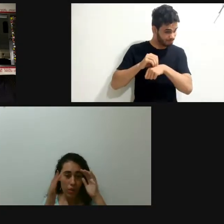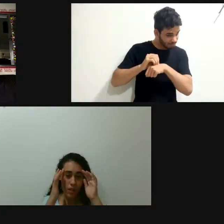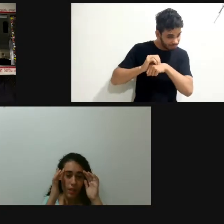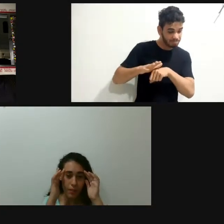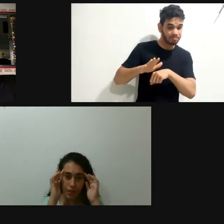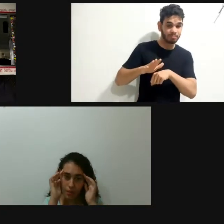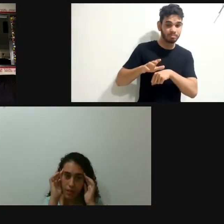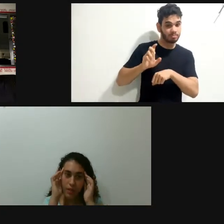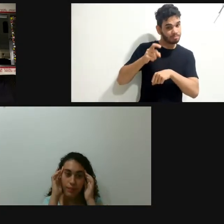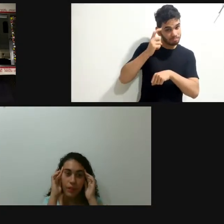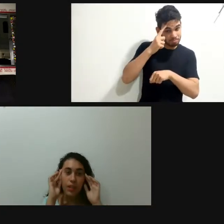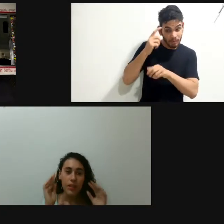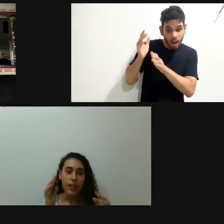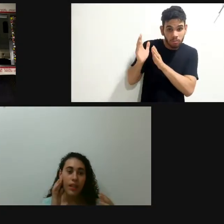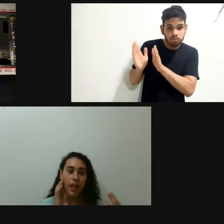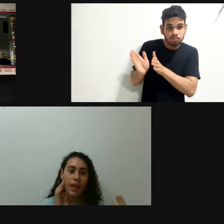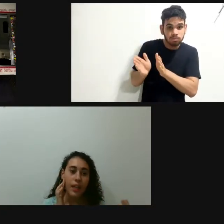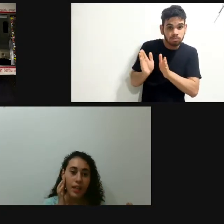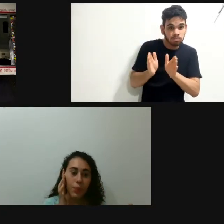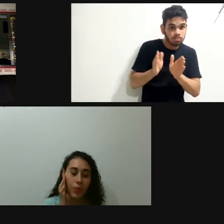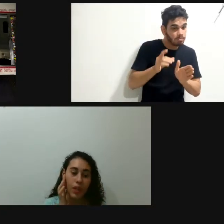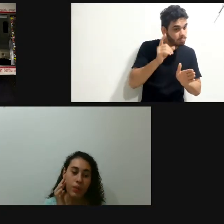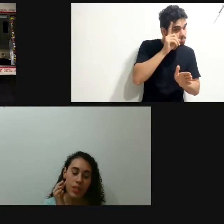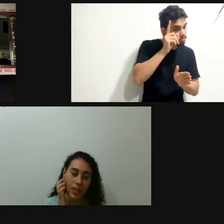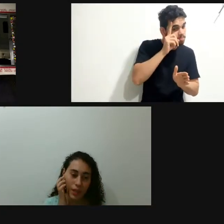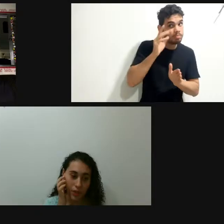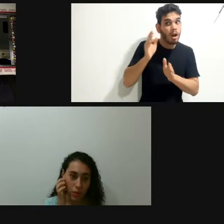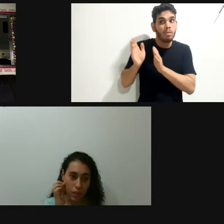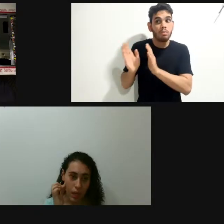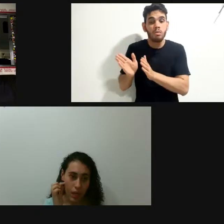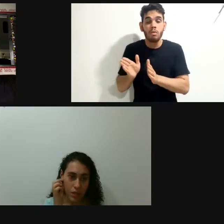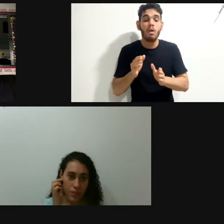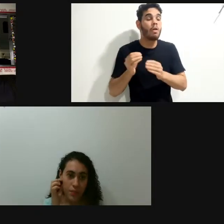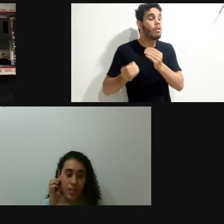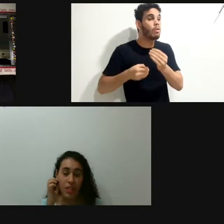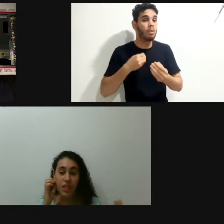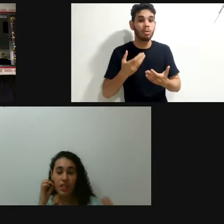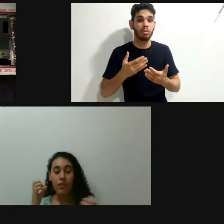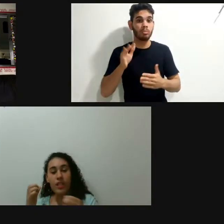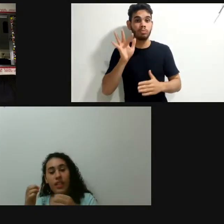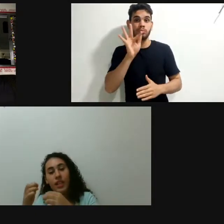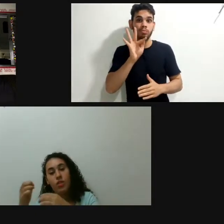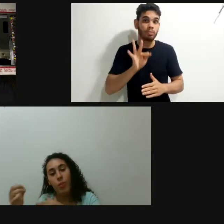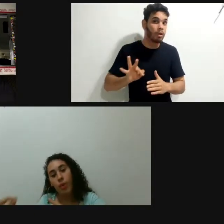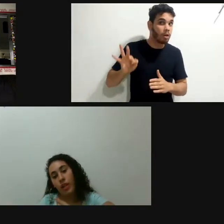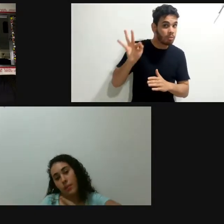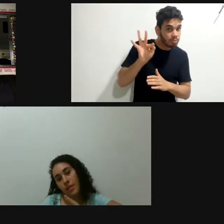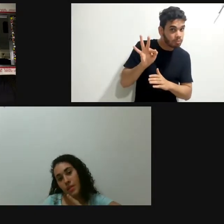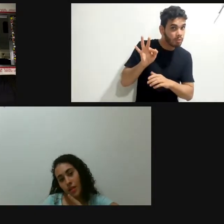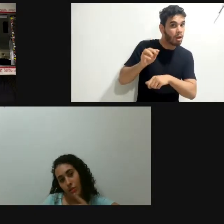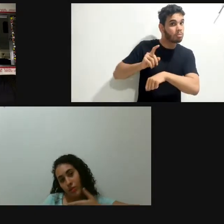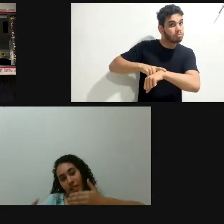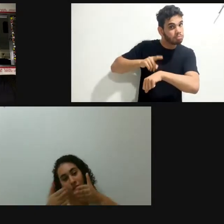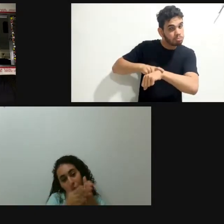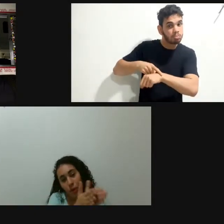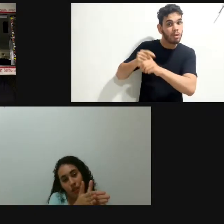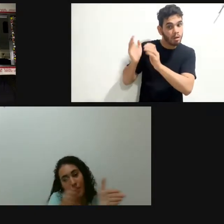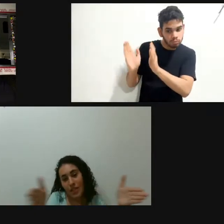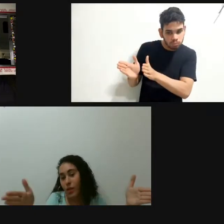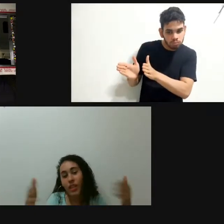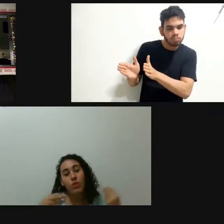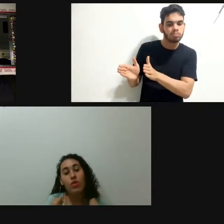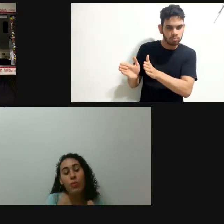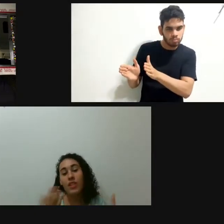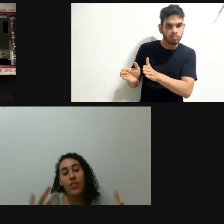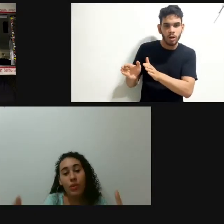uma rotina em mente, né? Tem porque você tem a faculdade, então você tem que ter a sua programação, faça a sua